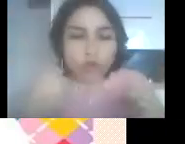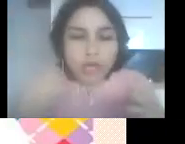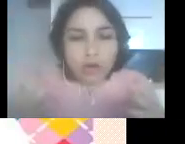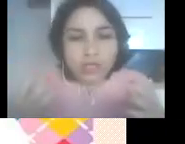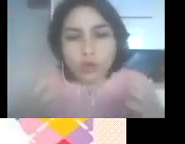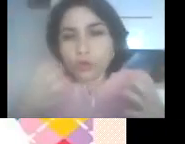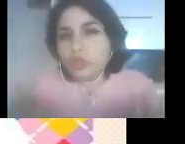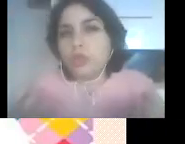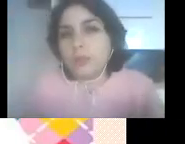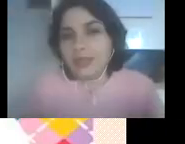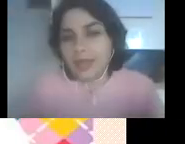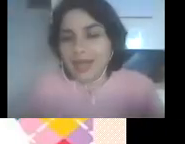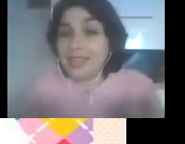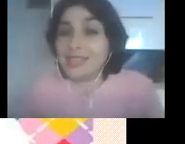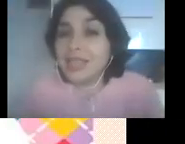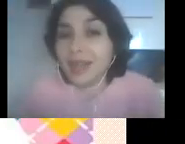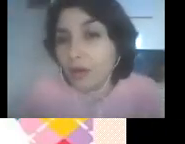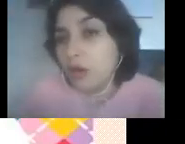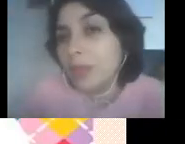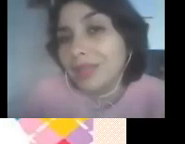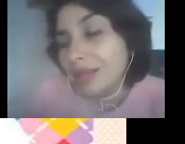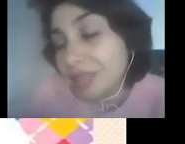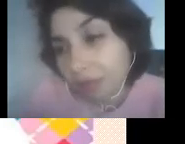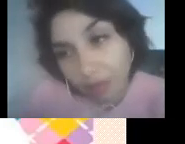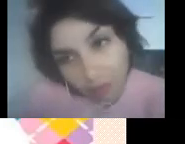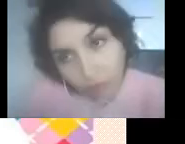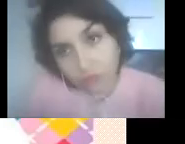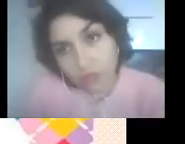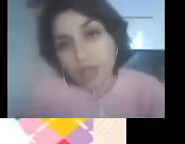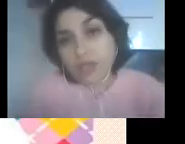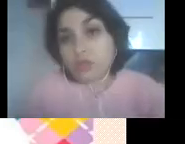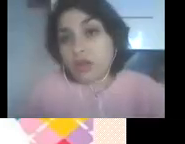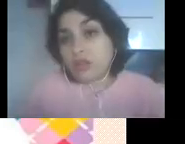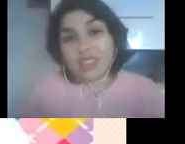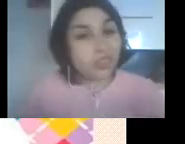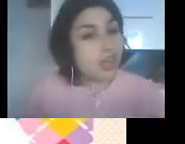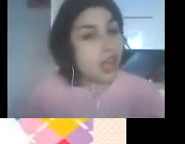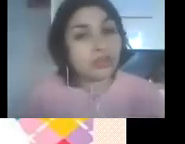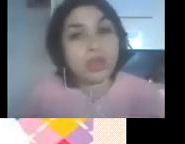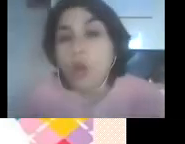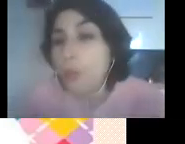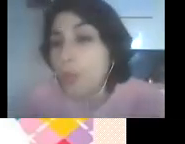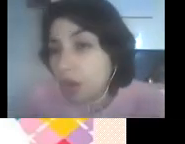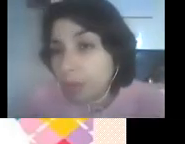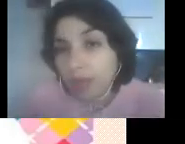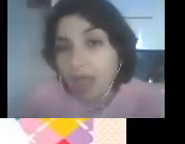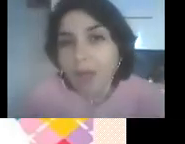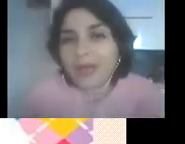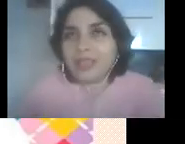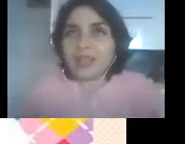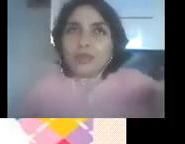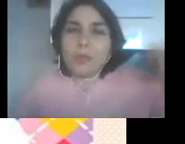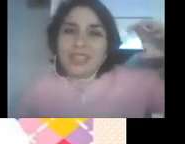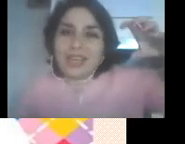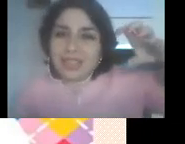Inventar otras cosas con otro tipo de material. Y así se crearon los materiales sintéticos, que son ellos que son creados por el hombre, a